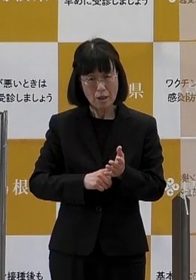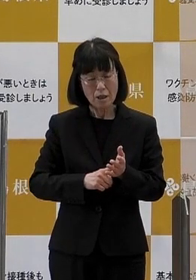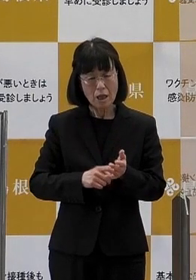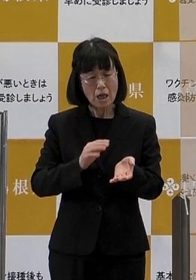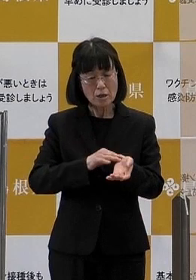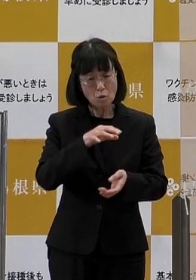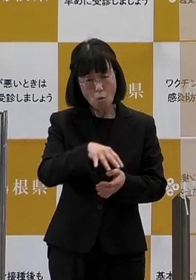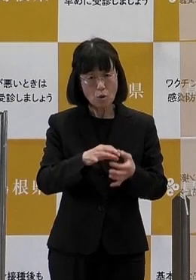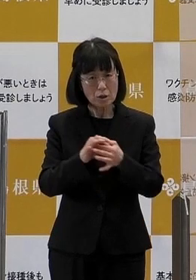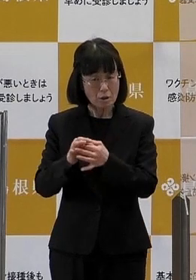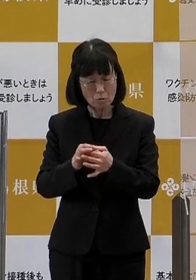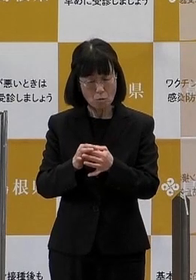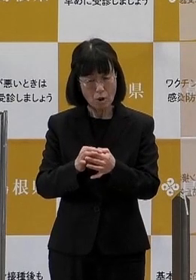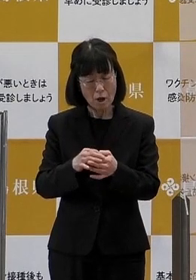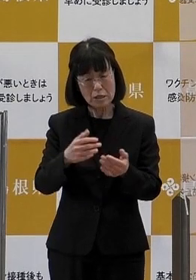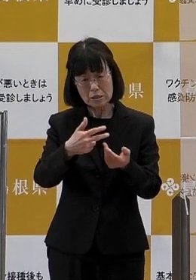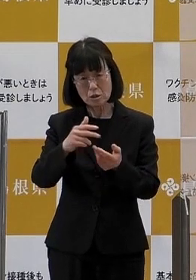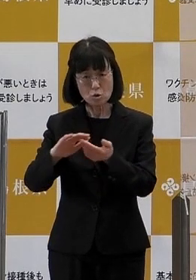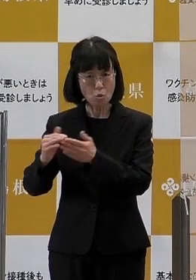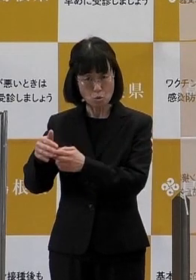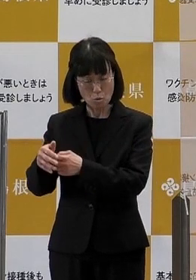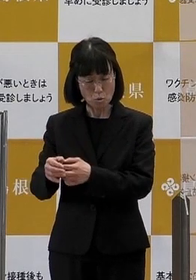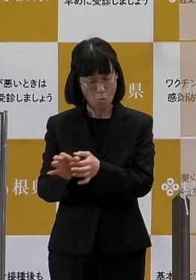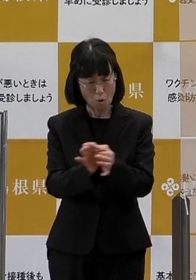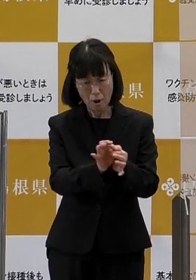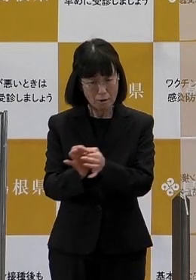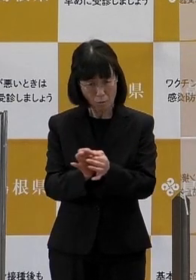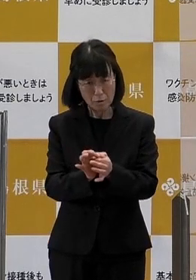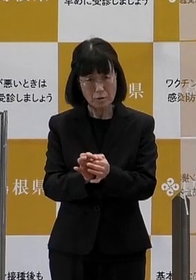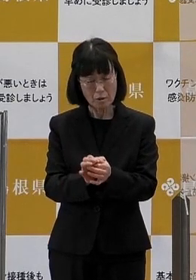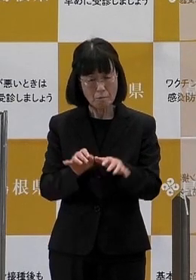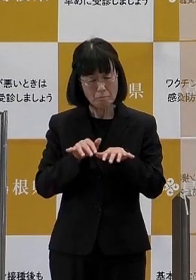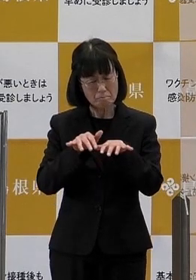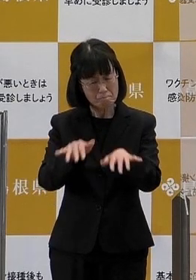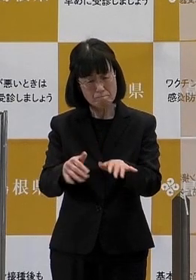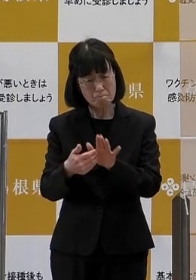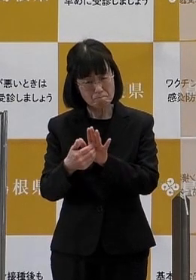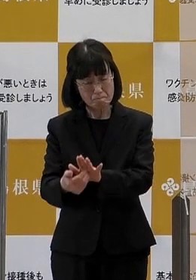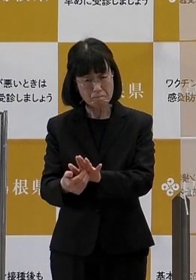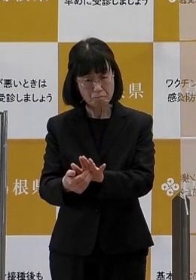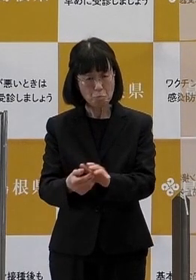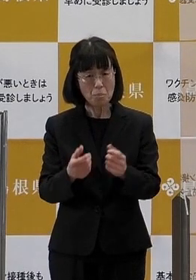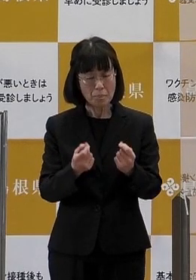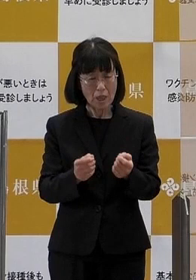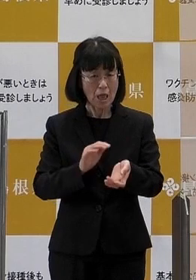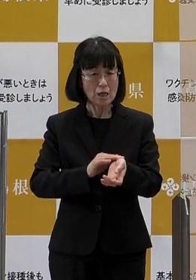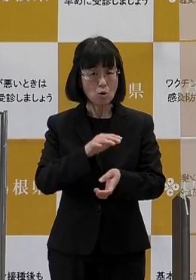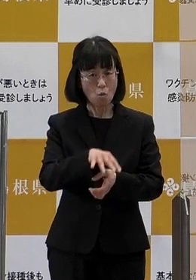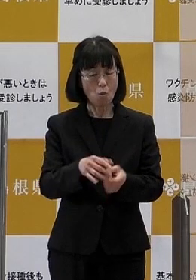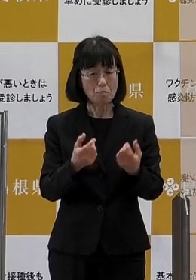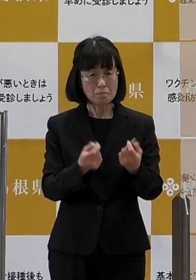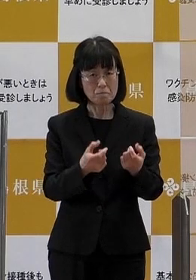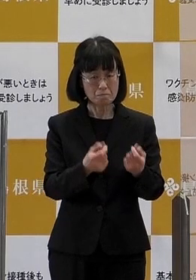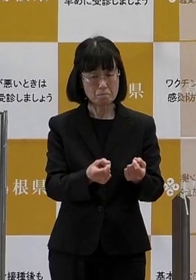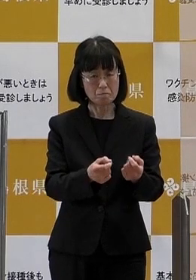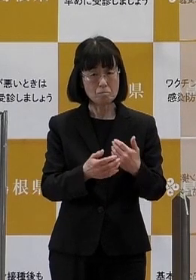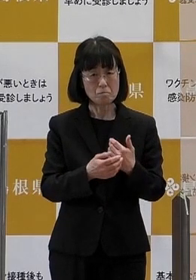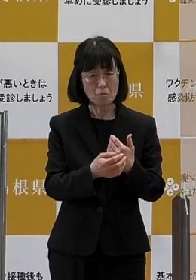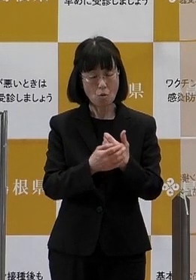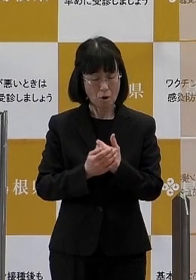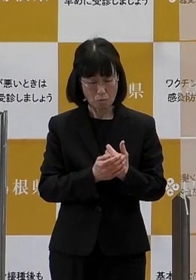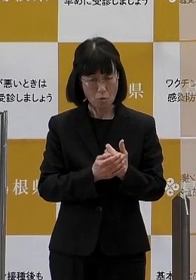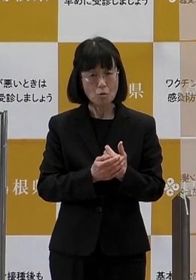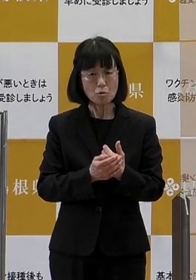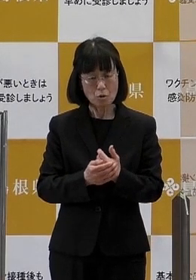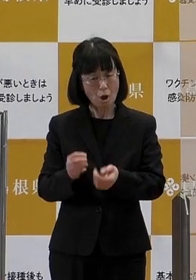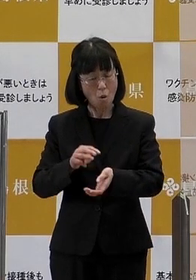機関などと十分に連携しながら、感染拡大防止、医療提供体制の確保、ワクチンの追加接種の推